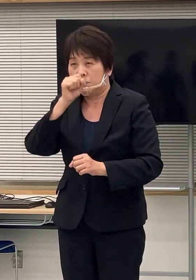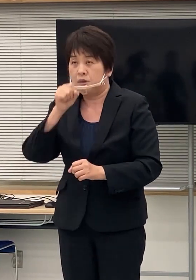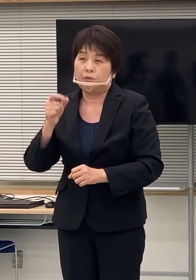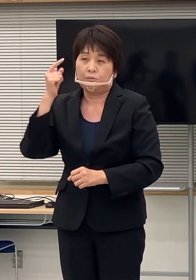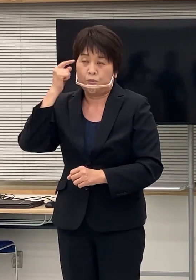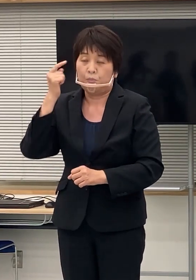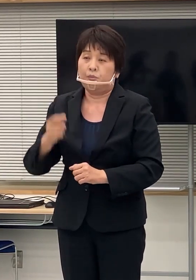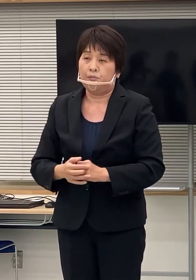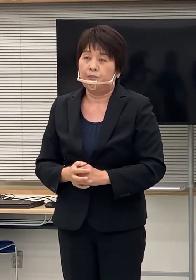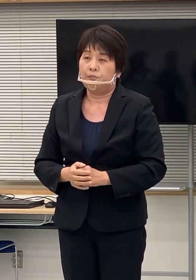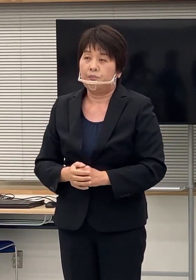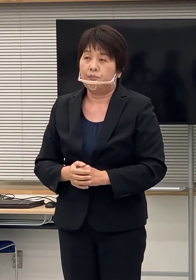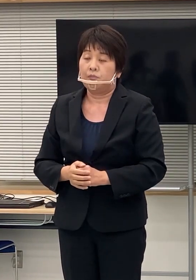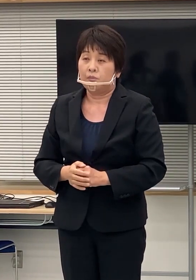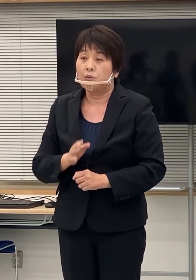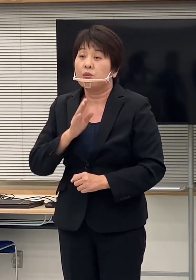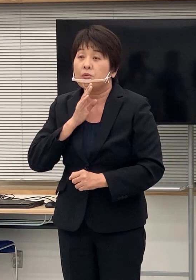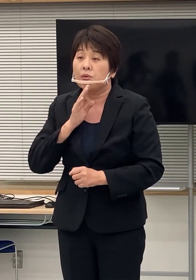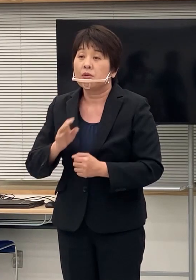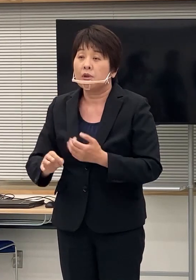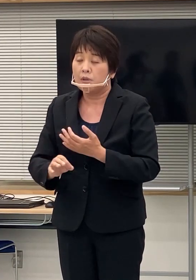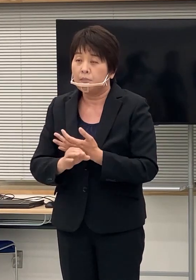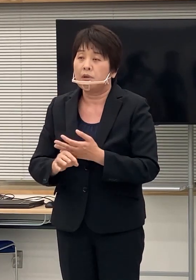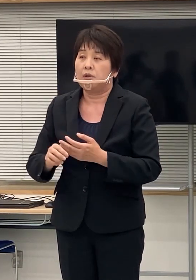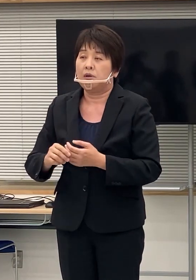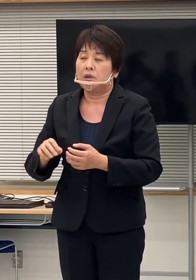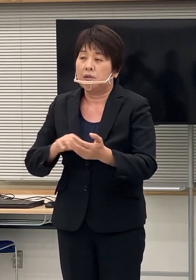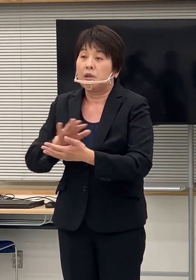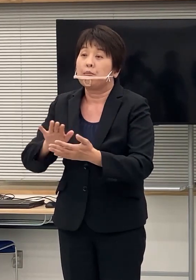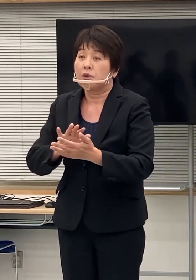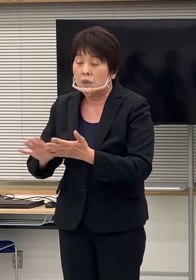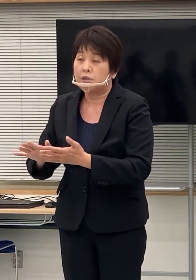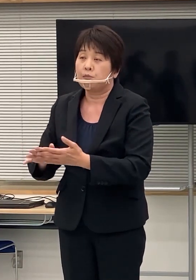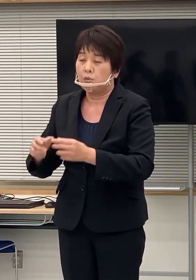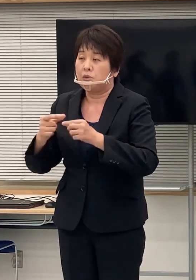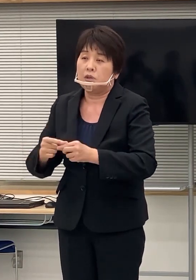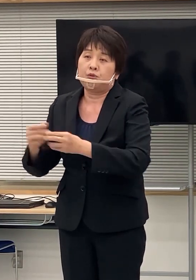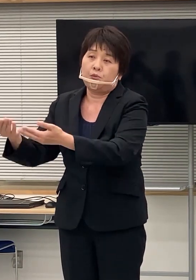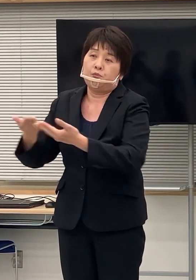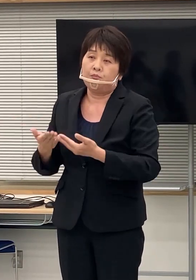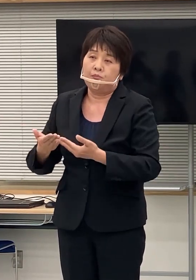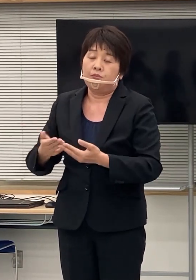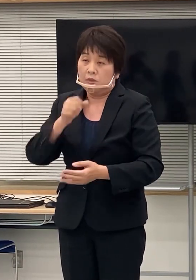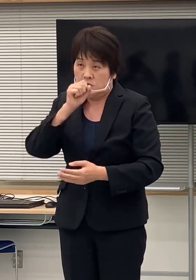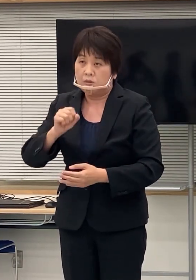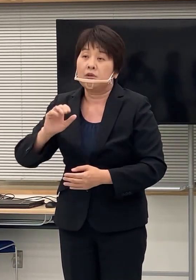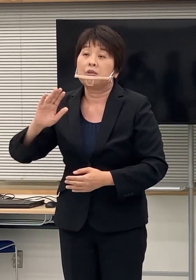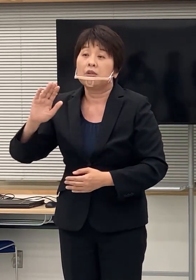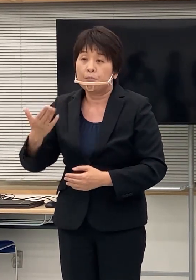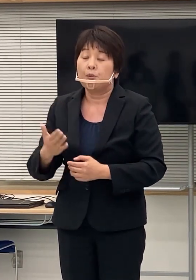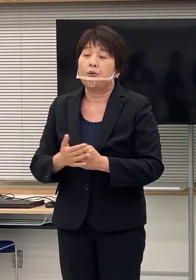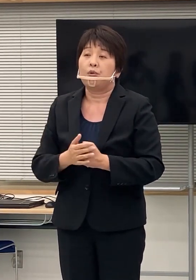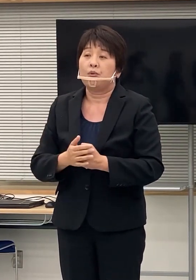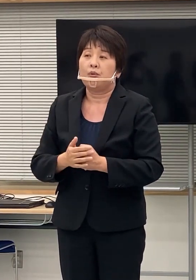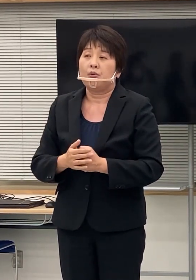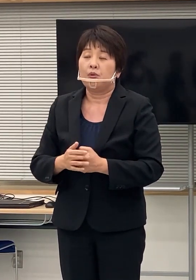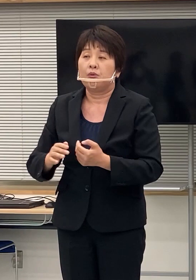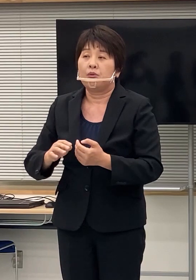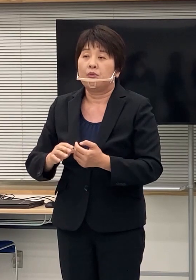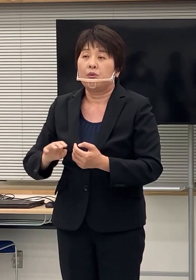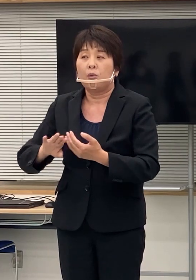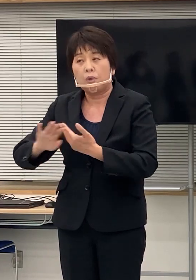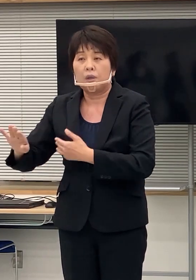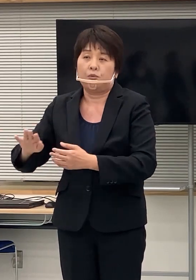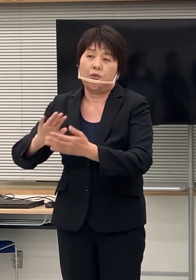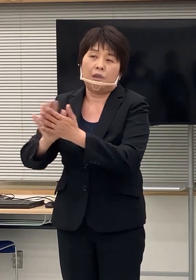で、本来であれば最も早く埼玉県に導入してもおかしくない。それにもかかわらず5つの他